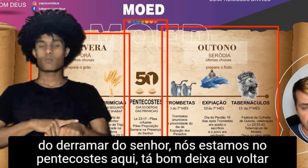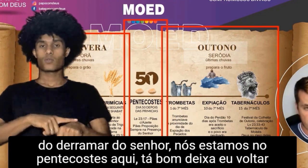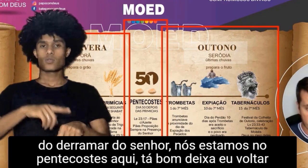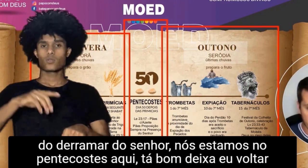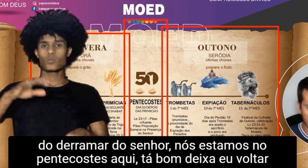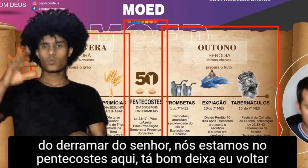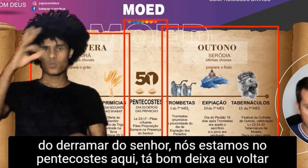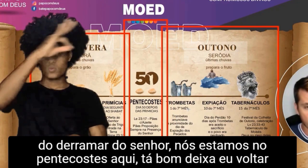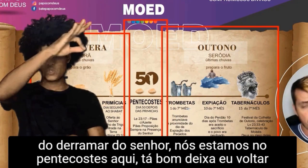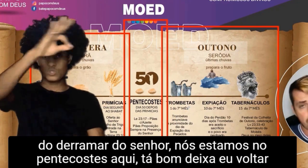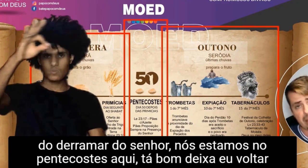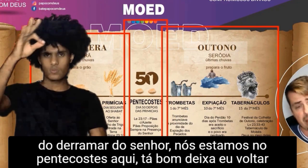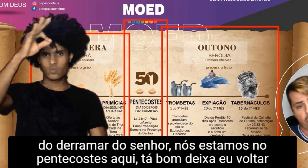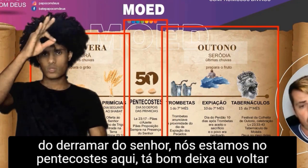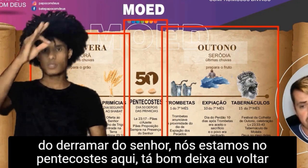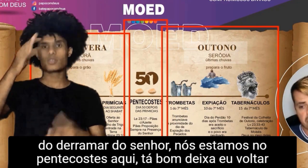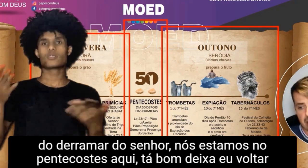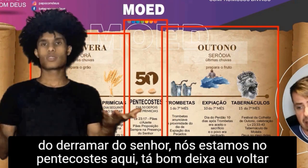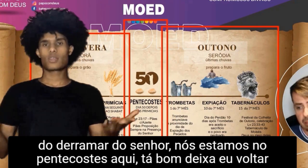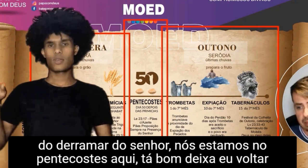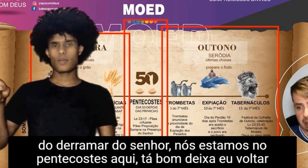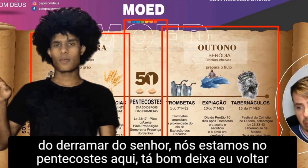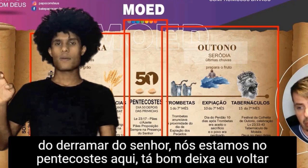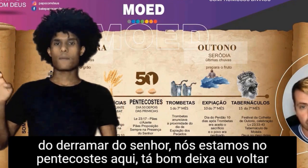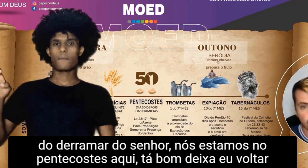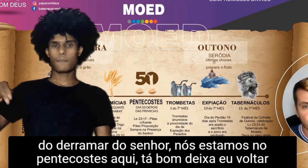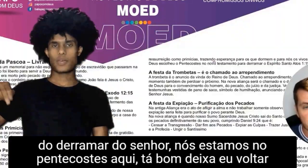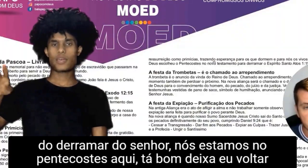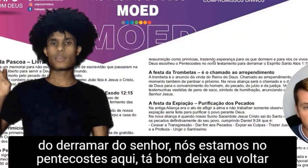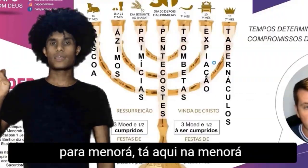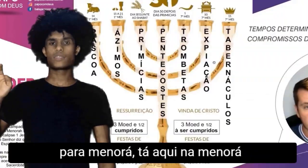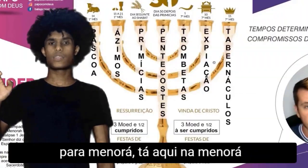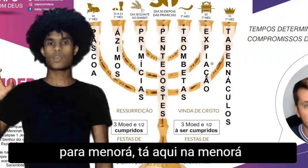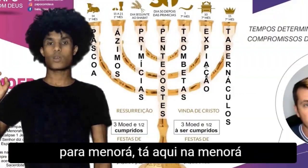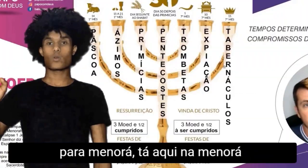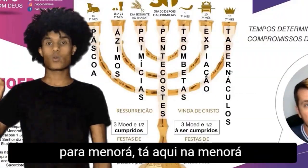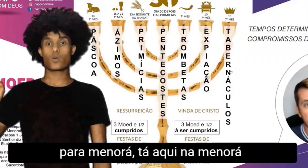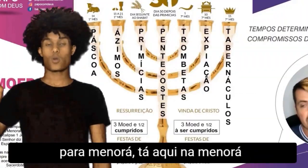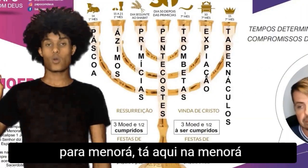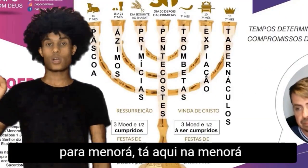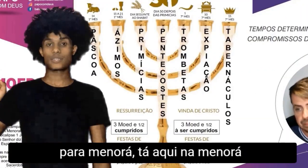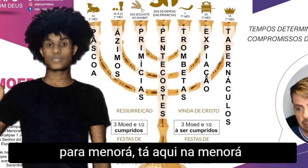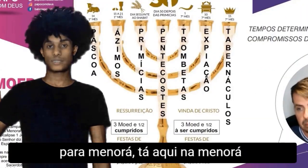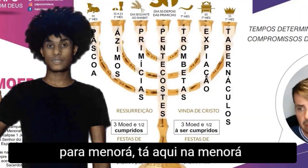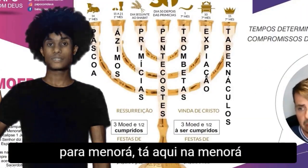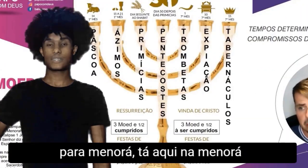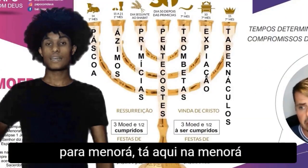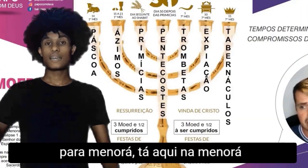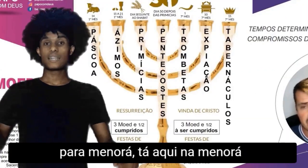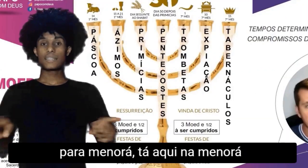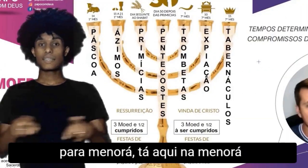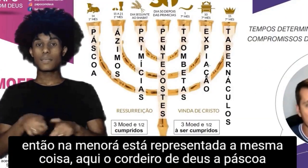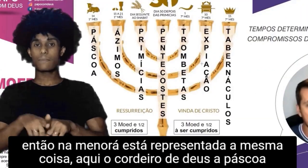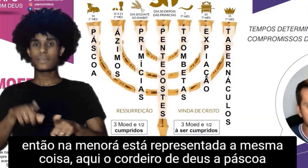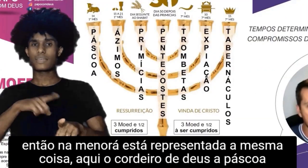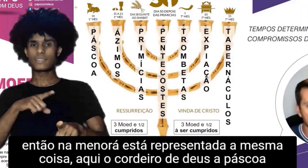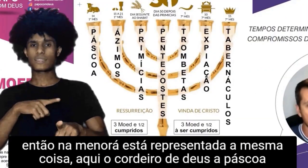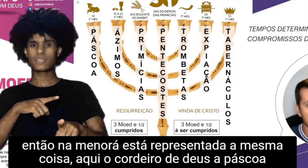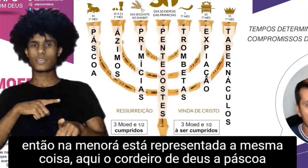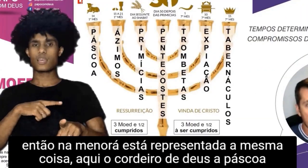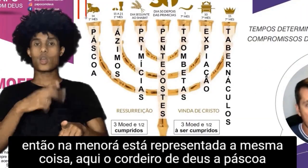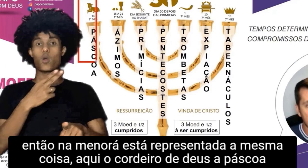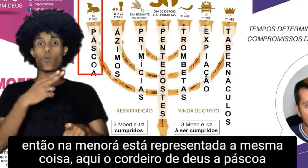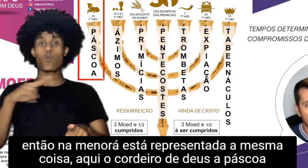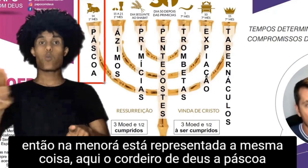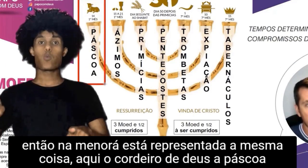do Senhor. Nós estamos no Pentecostes aqui, tá bom? Deixa eu voltar para a menorá aqui, tá aqui na menorá. Então a menorá está representada a mesma